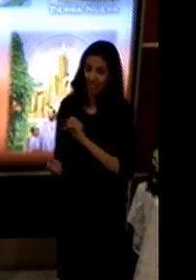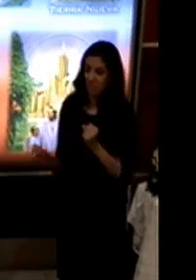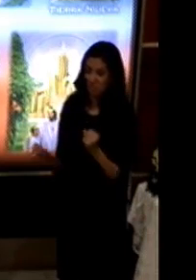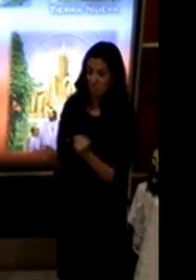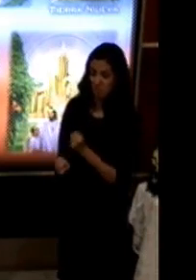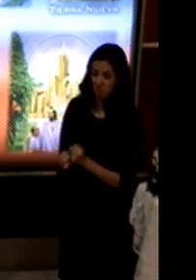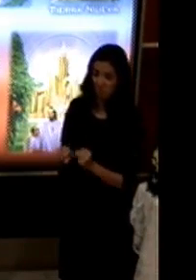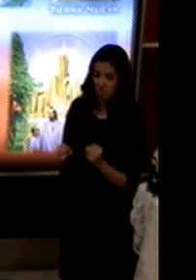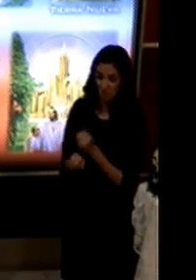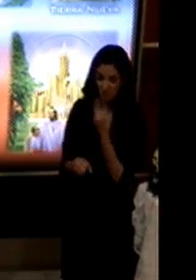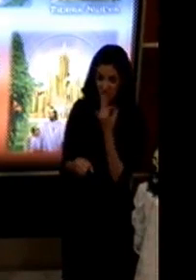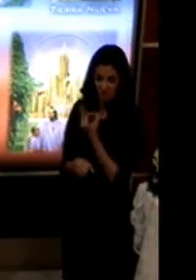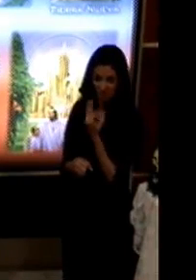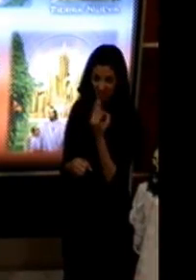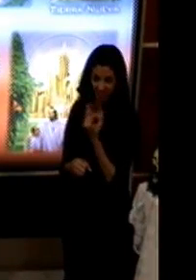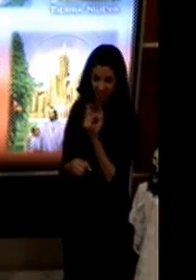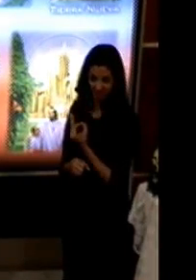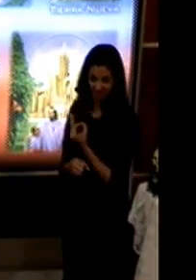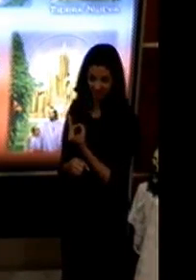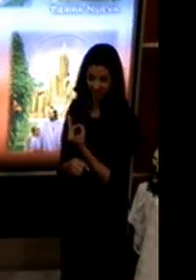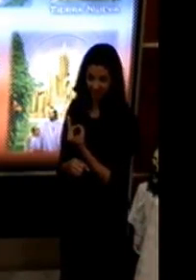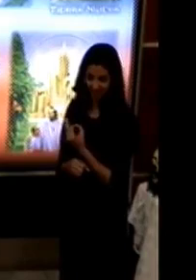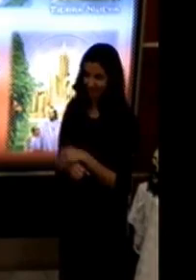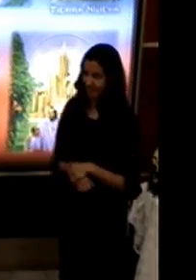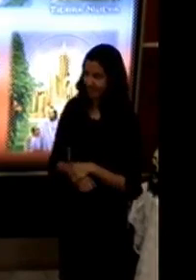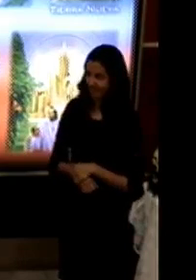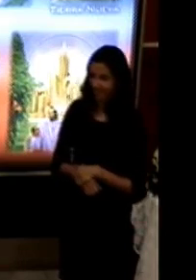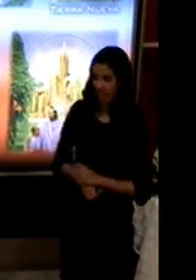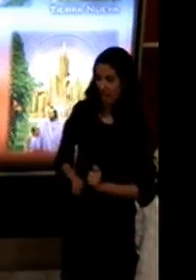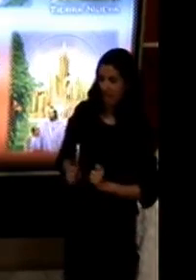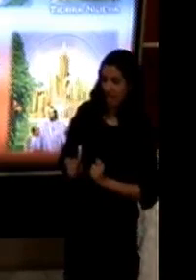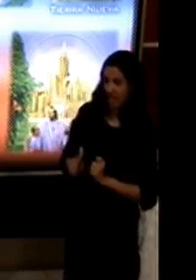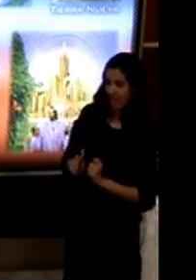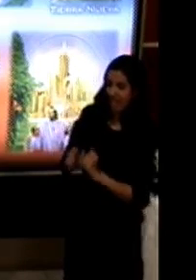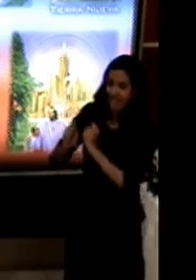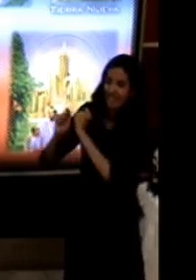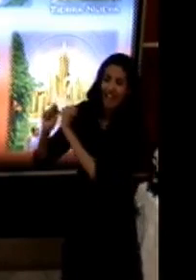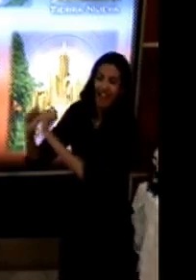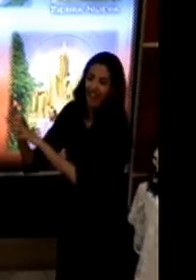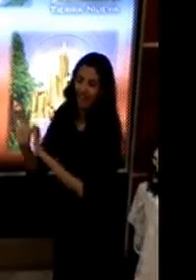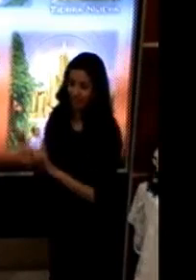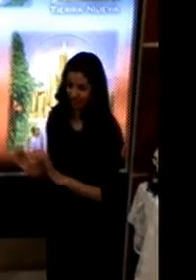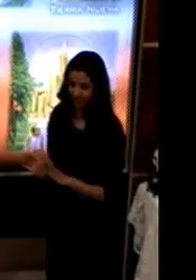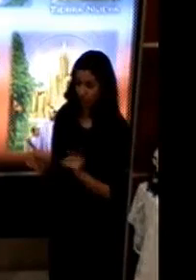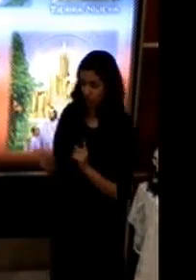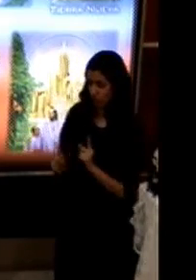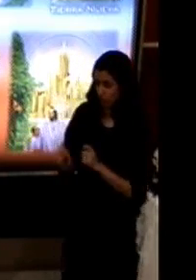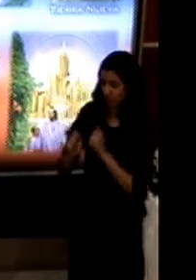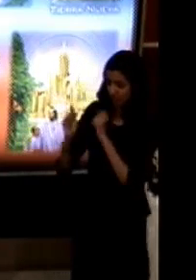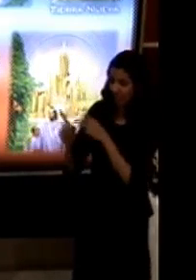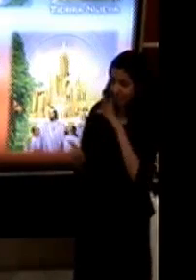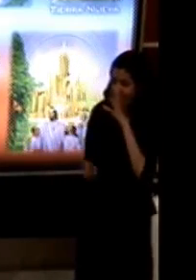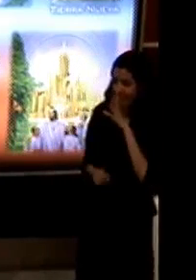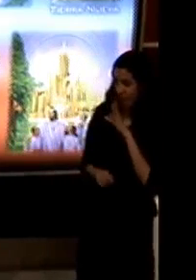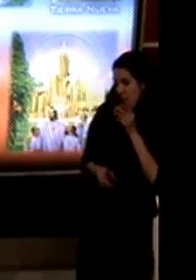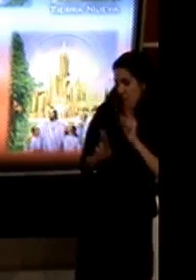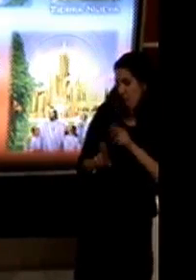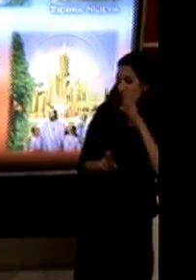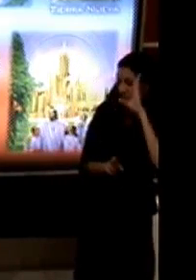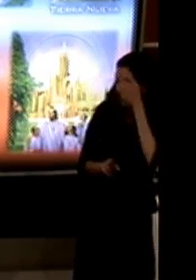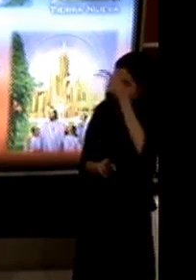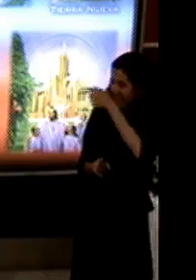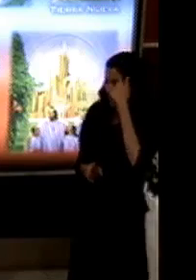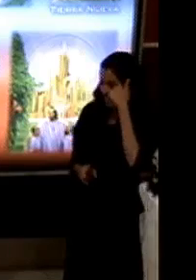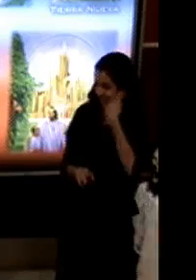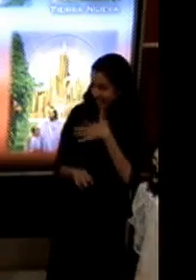interesante. No sé si decir que me la regalaron. El profe dice que no me la regaló porque él sabía. No